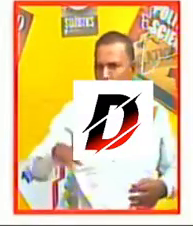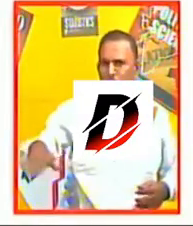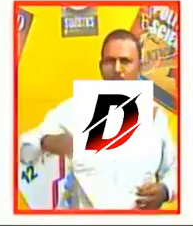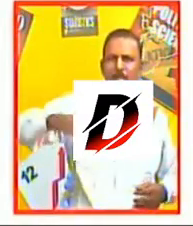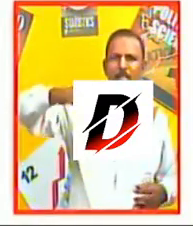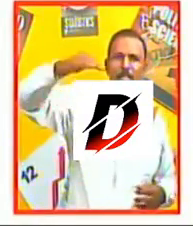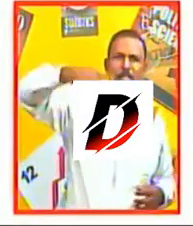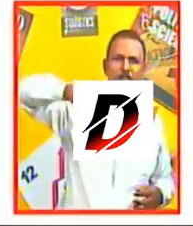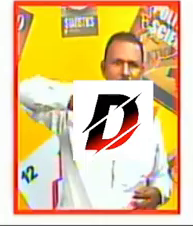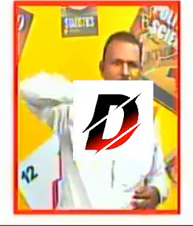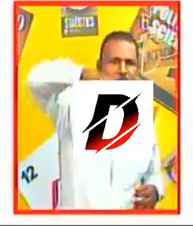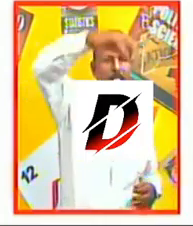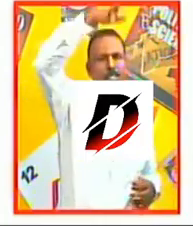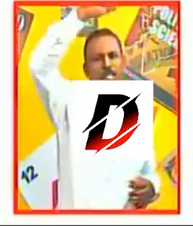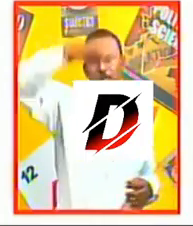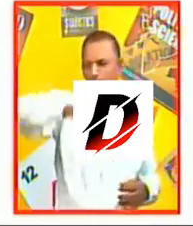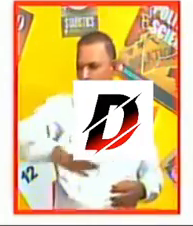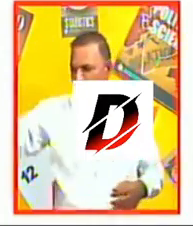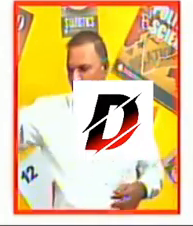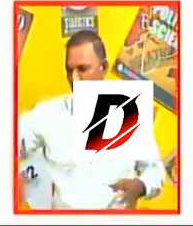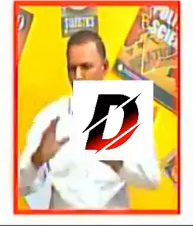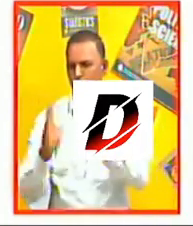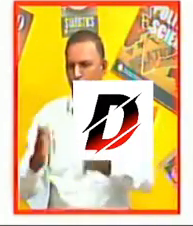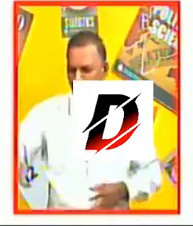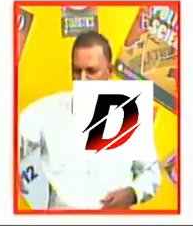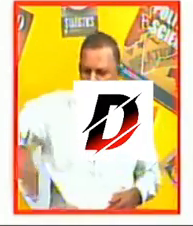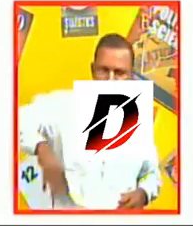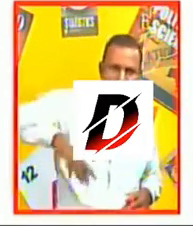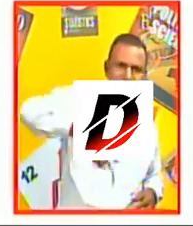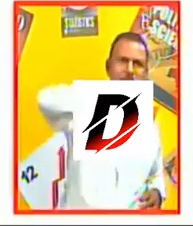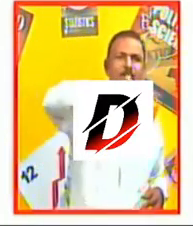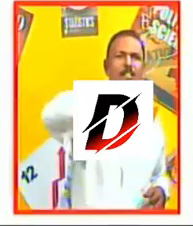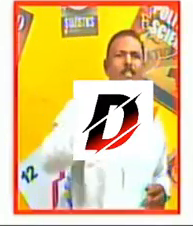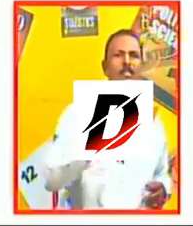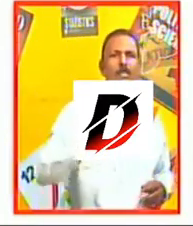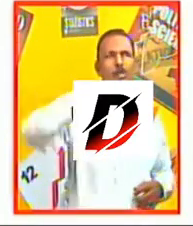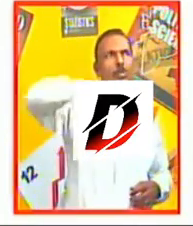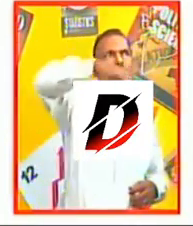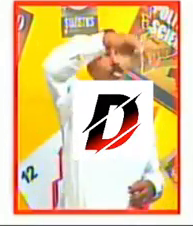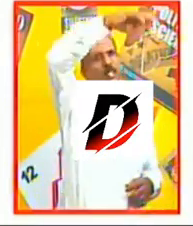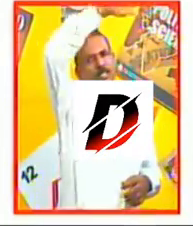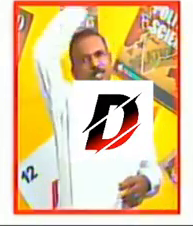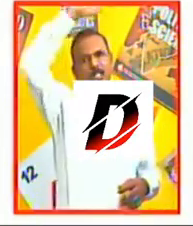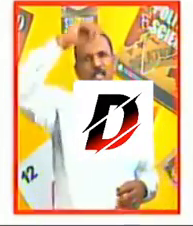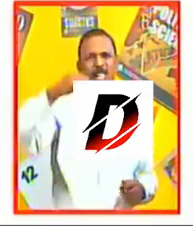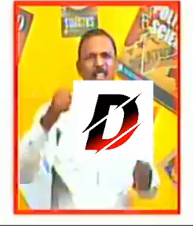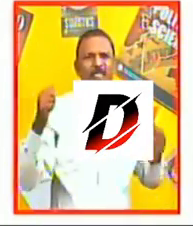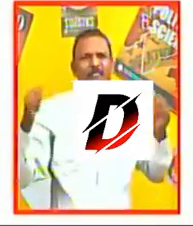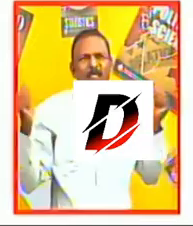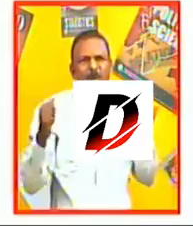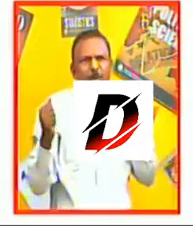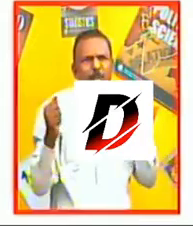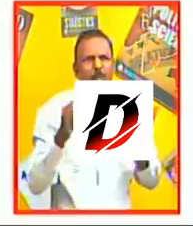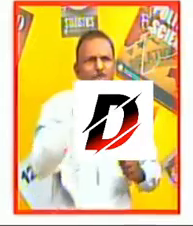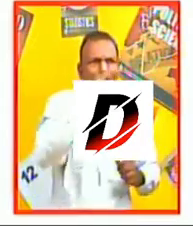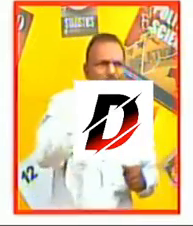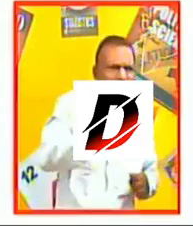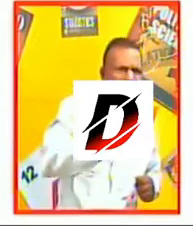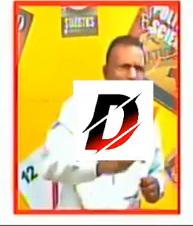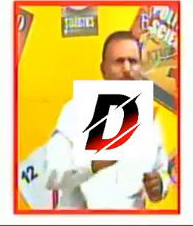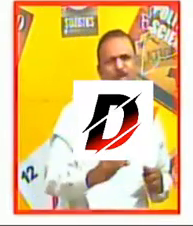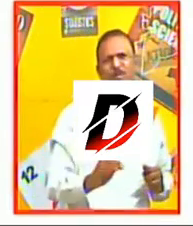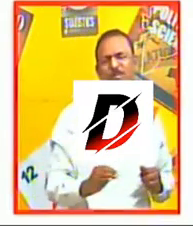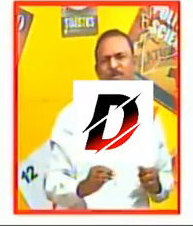இருந்து உயரே செல்ல செல்ல, நல்லா கவனிக்கணும், புவிப்பரப்பில் இருந்து உயரே செல்ல செல்ல வெப்பநிலை